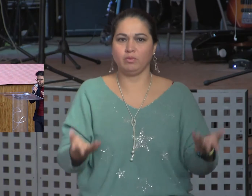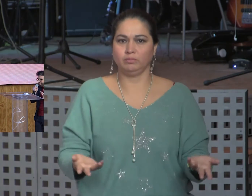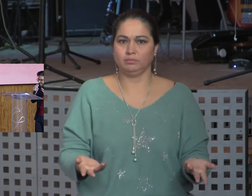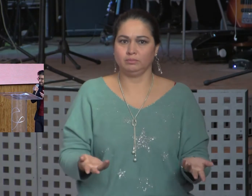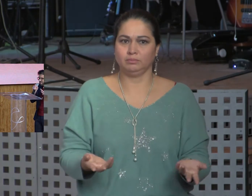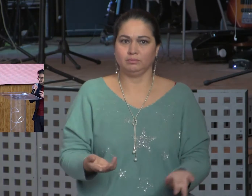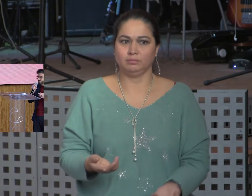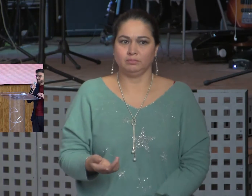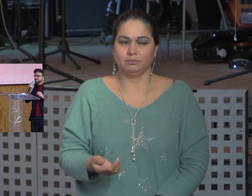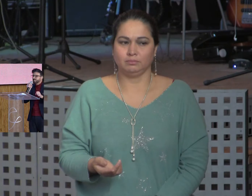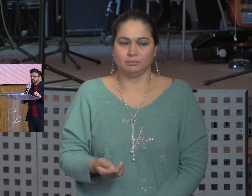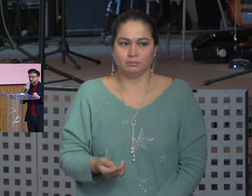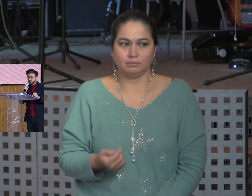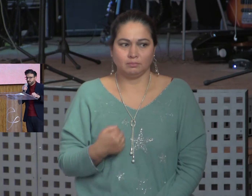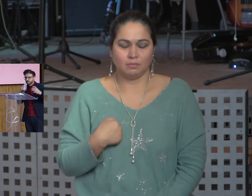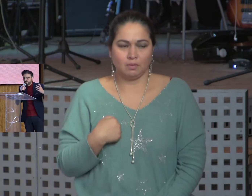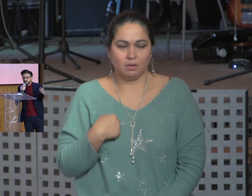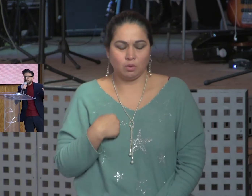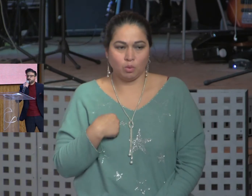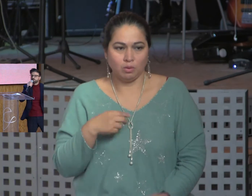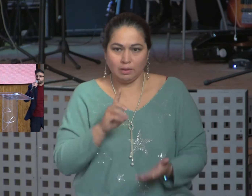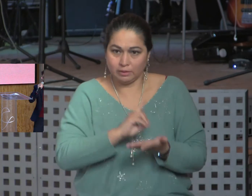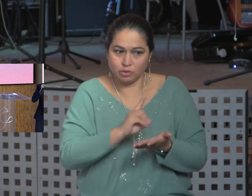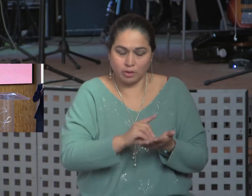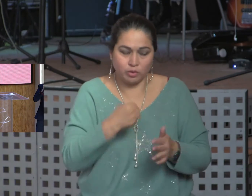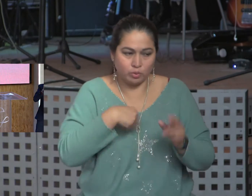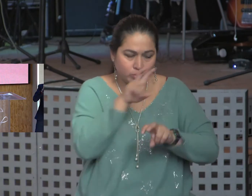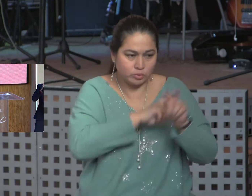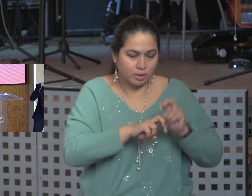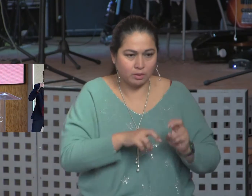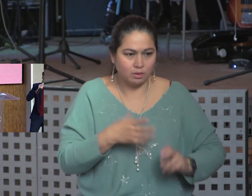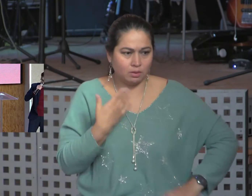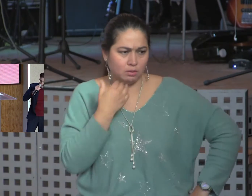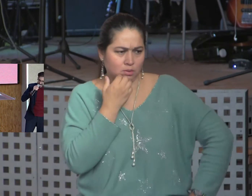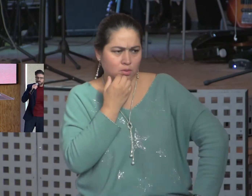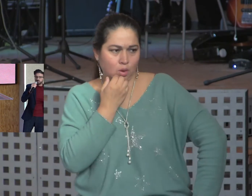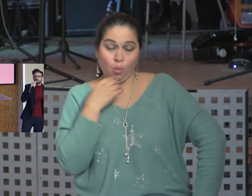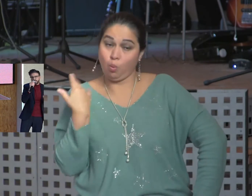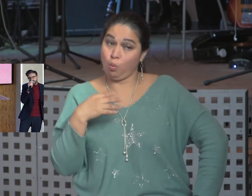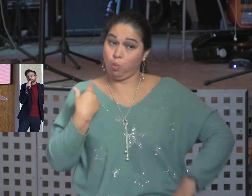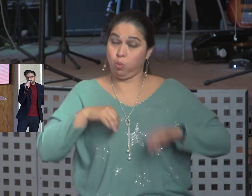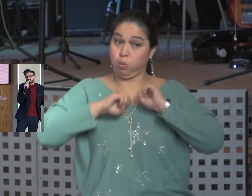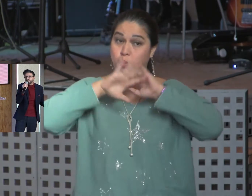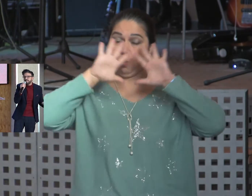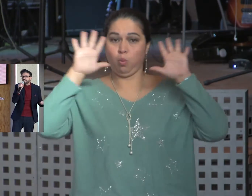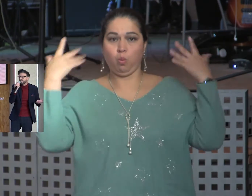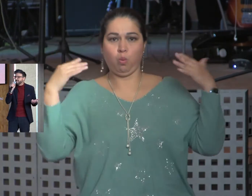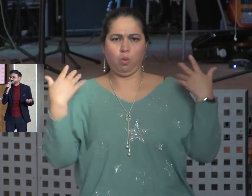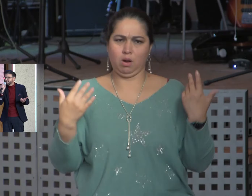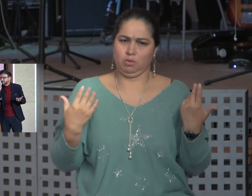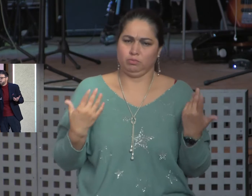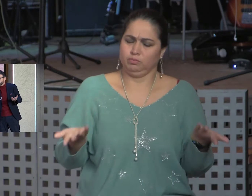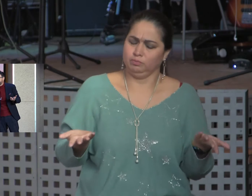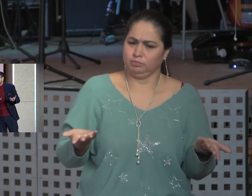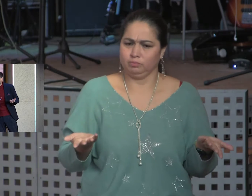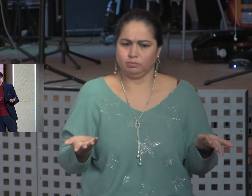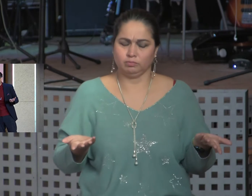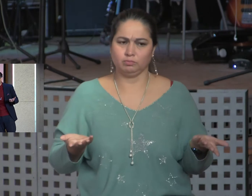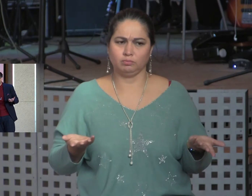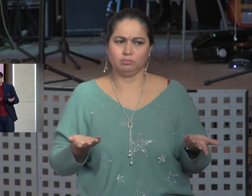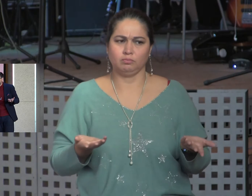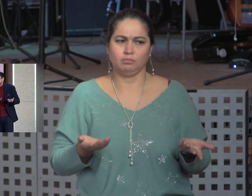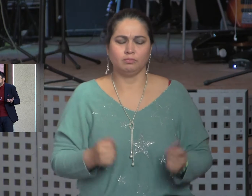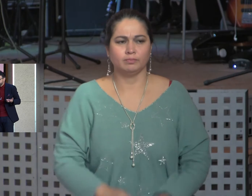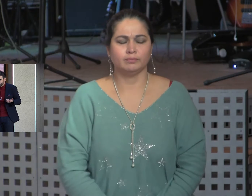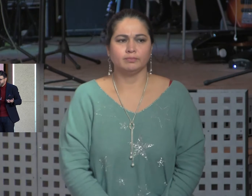me he sorprendido con esta definición, que conforma el esqueleto, en el caso este, el esqueleto del